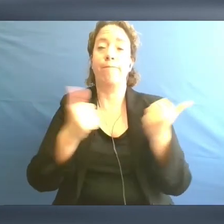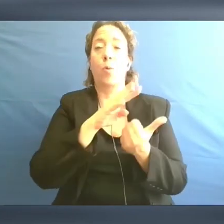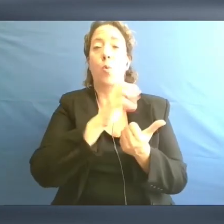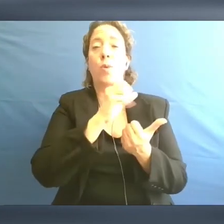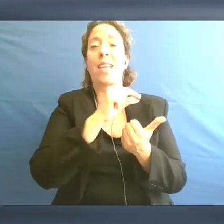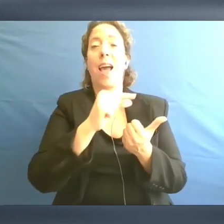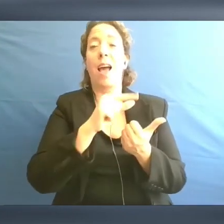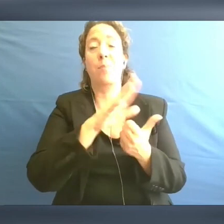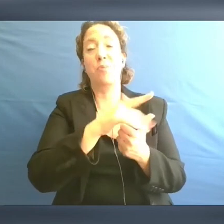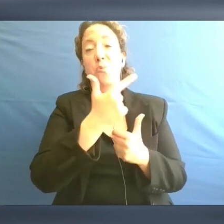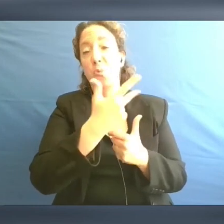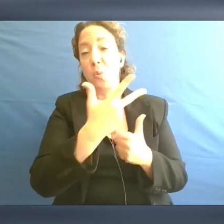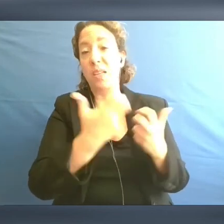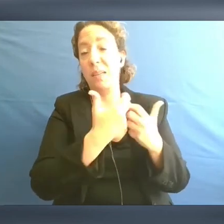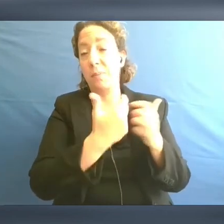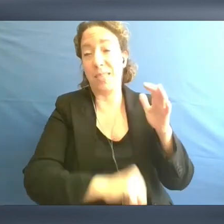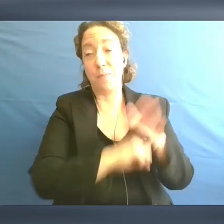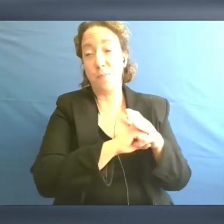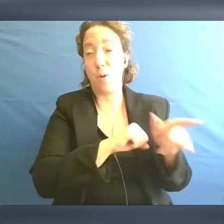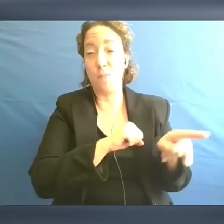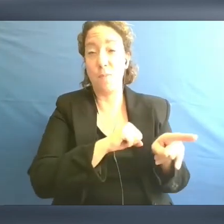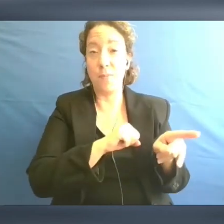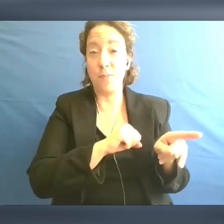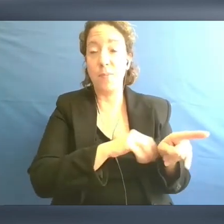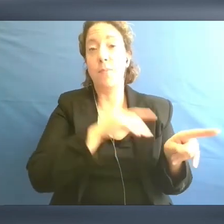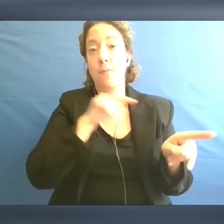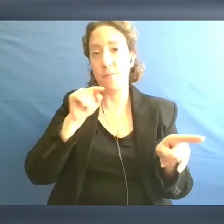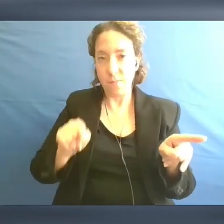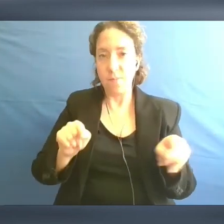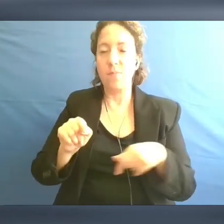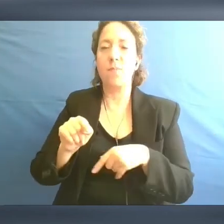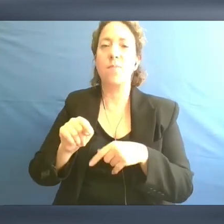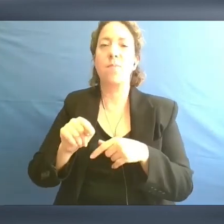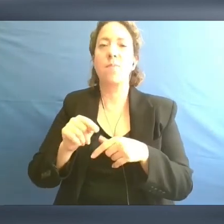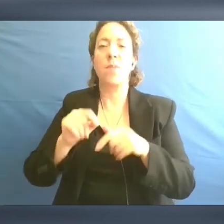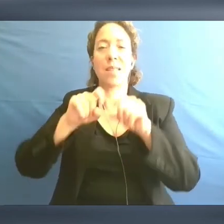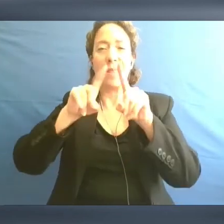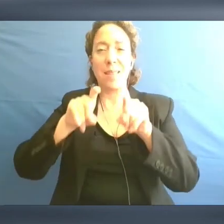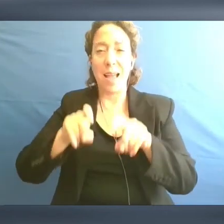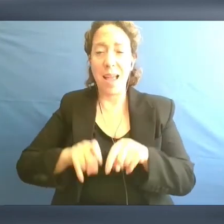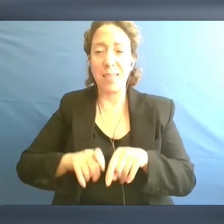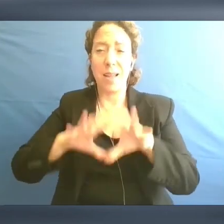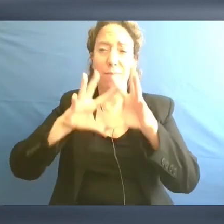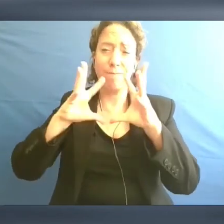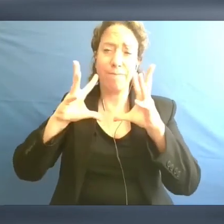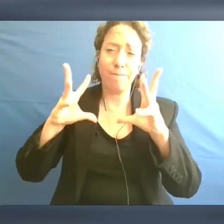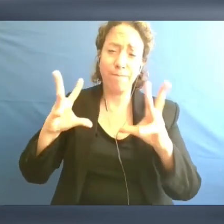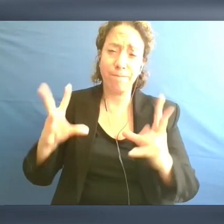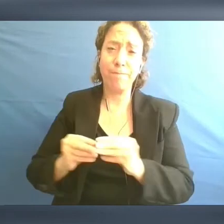exemples maximum, on va pouvoir, avec ce jeu de tests, permettre aux